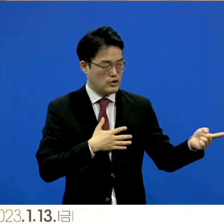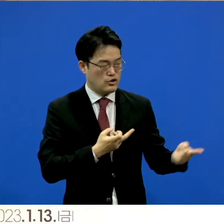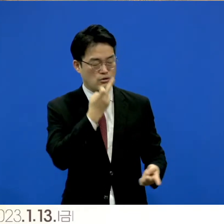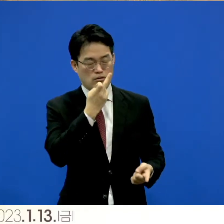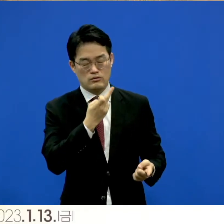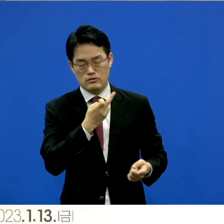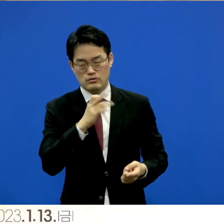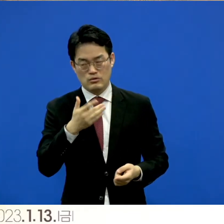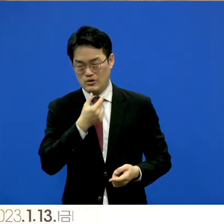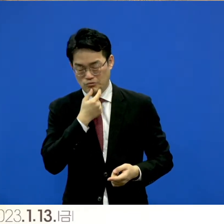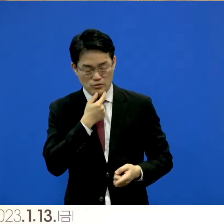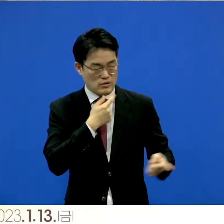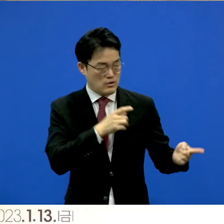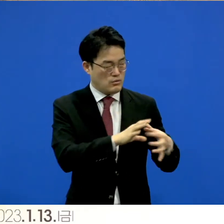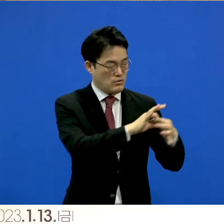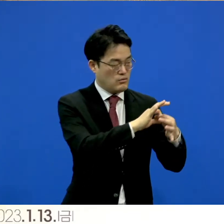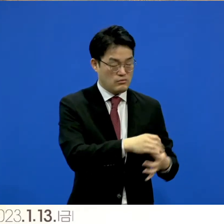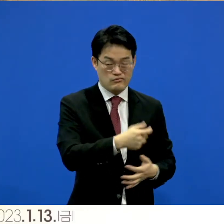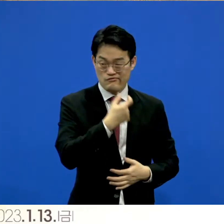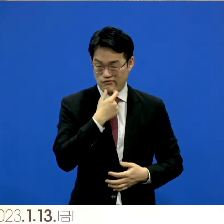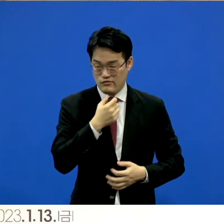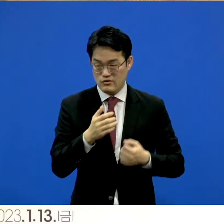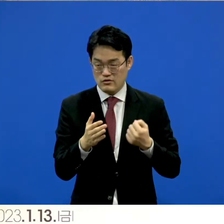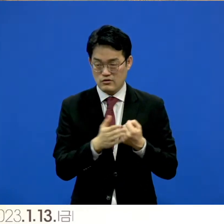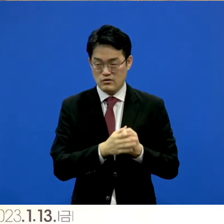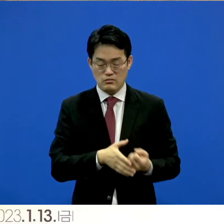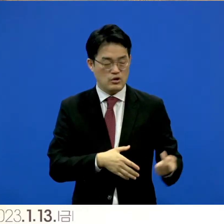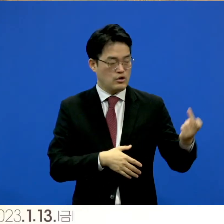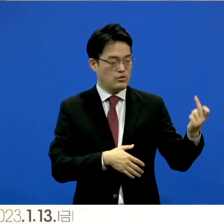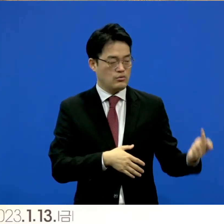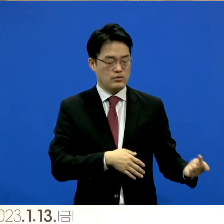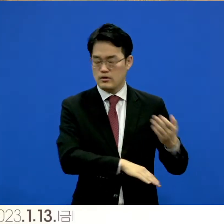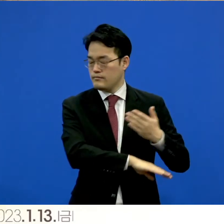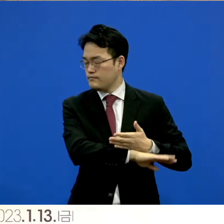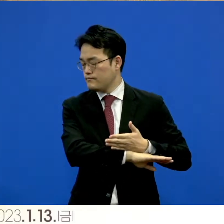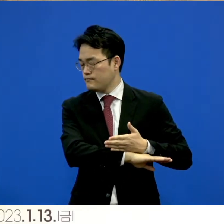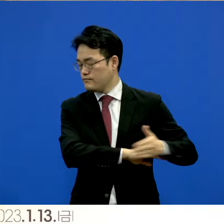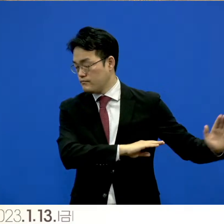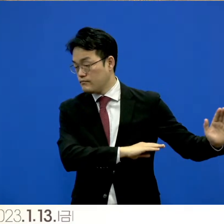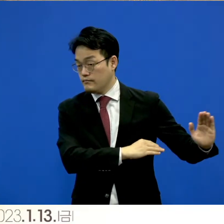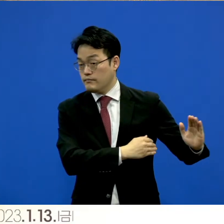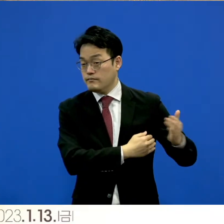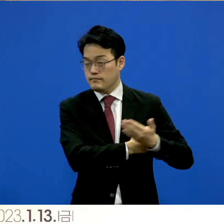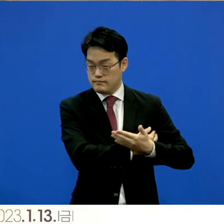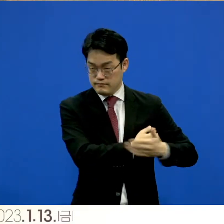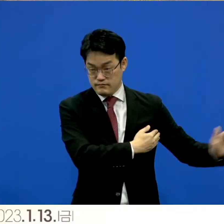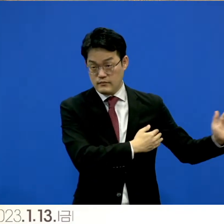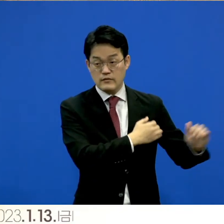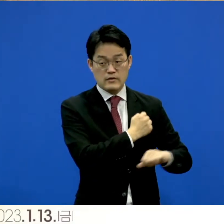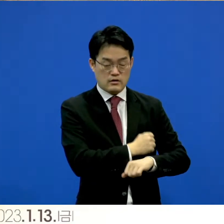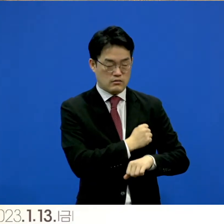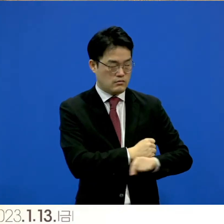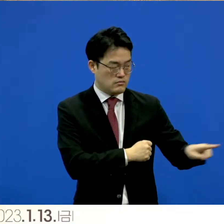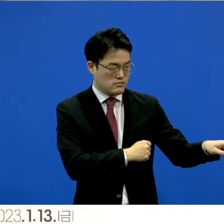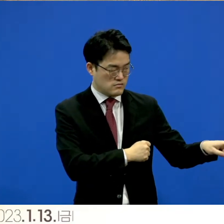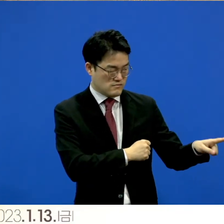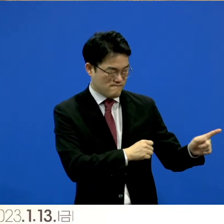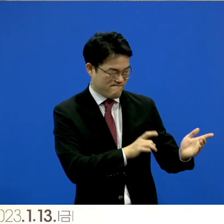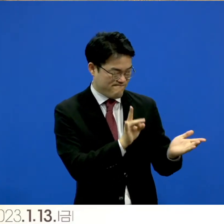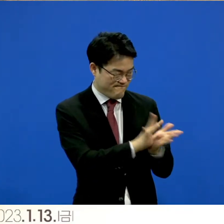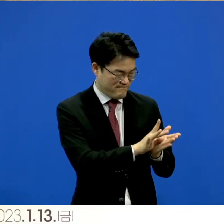싫었어요. 그래서 큰아들은 동생을 배제합니다. 그리고 배제를 넘어 그를 혐오하고 있는 것입니다.